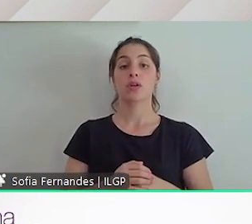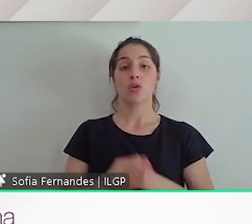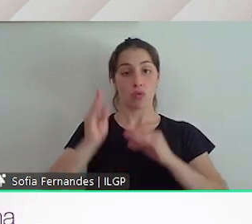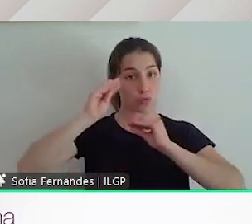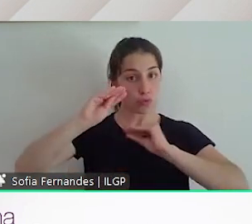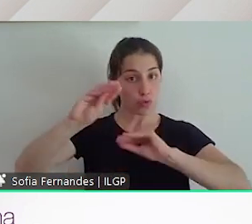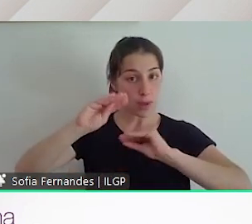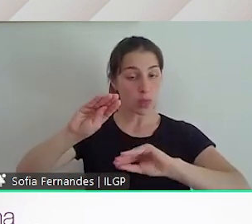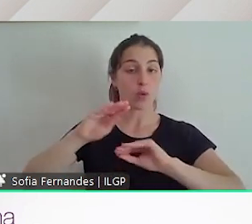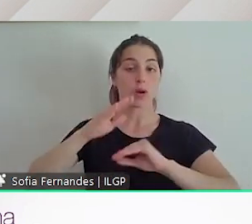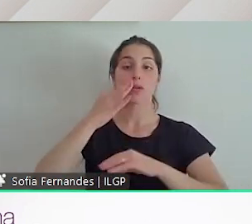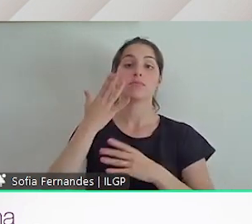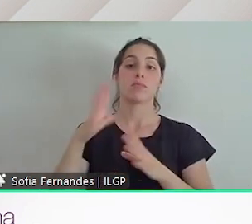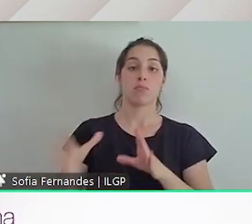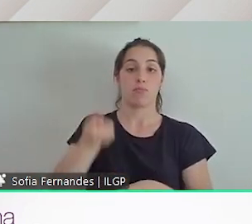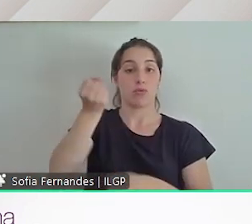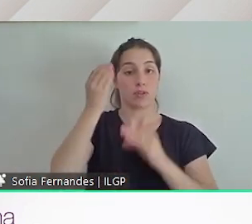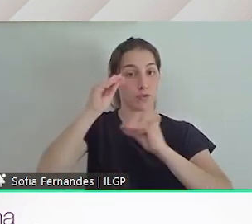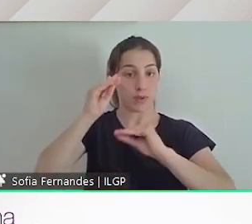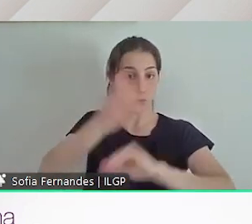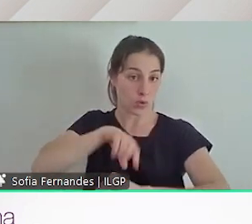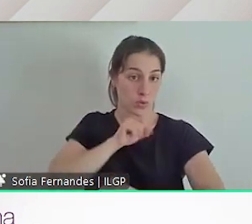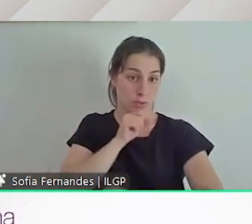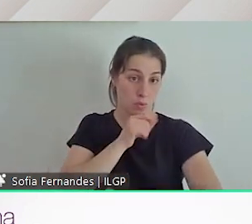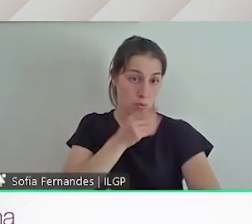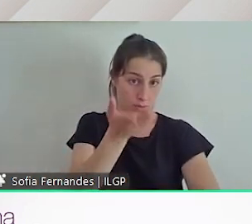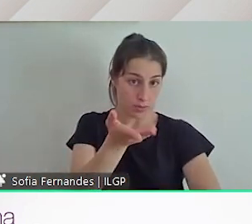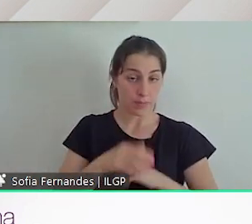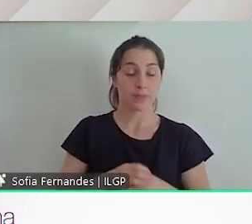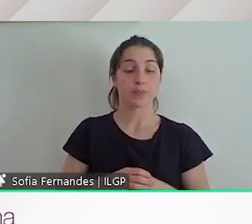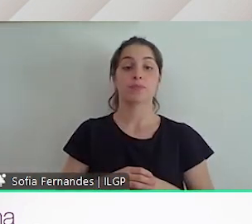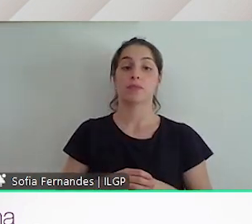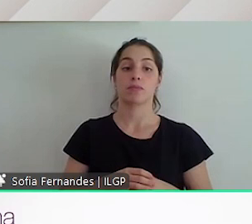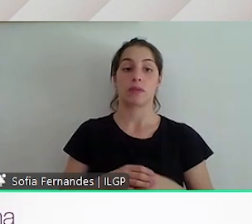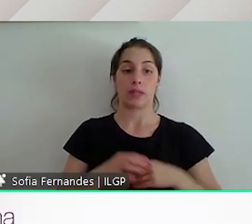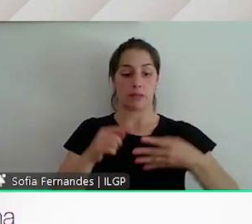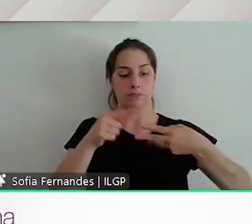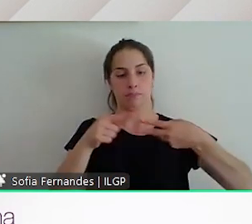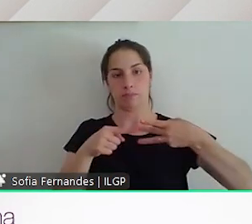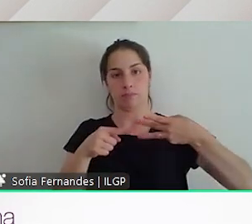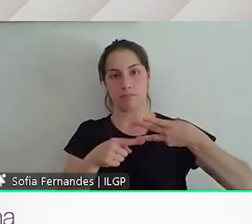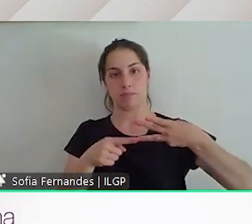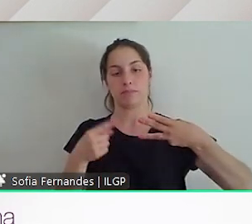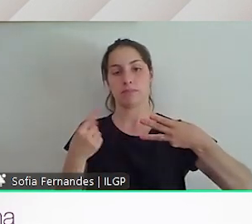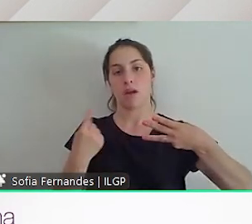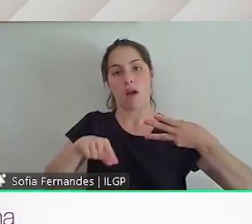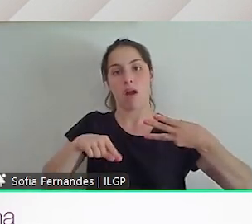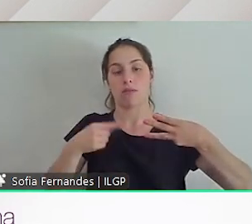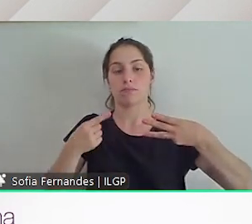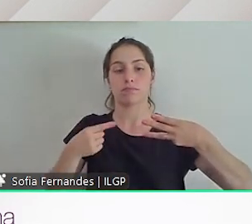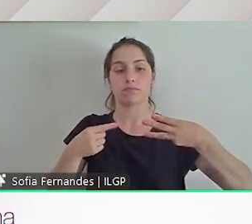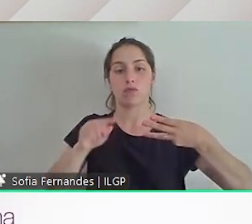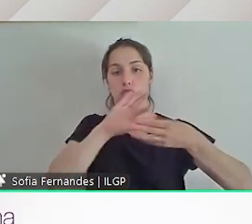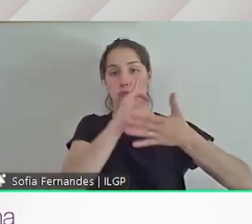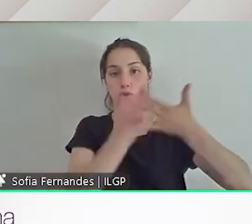quiser integrar a nossa Bolsa de Formadores. Isto, em cada uma destes subseparadores, existe um